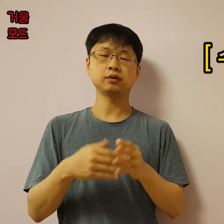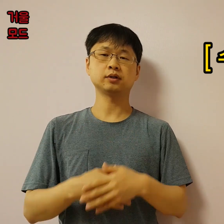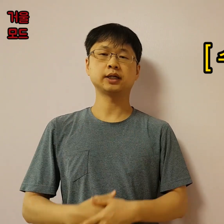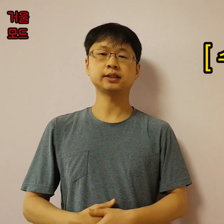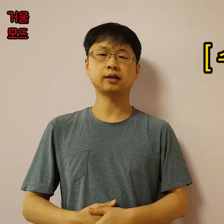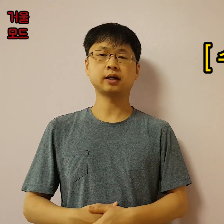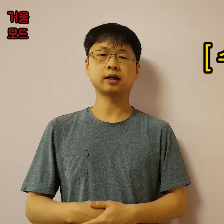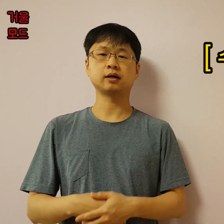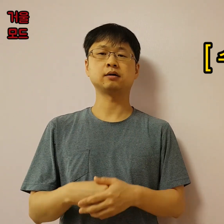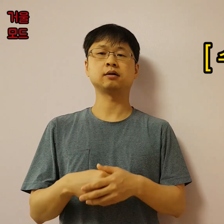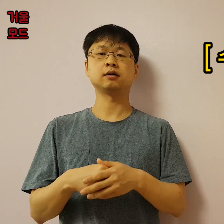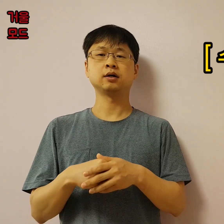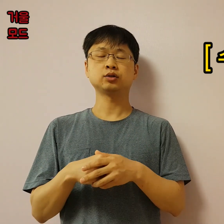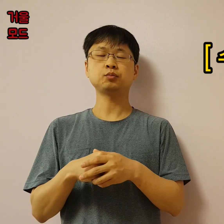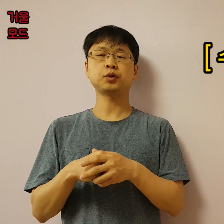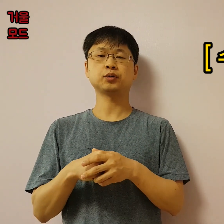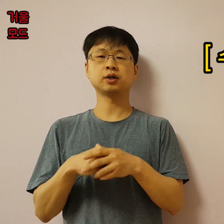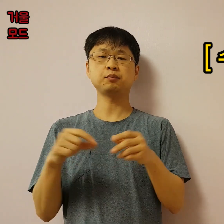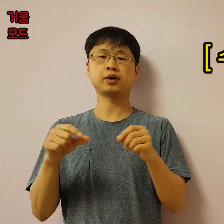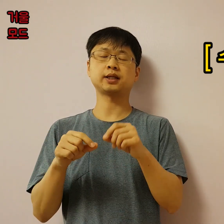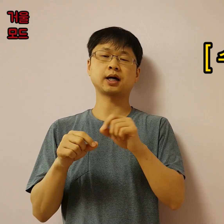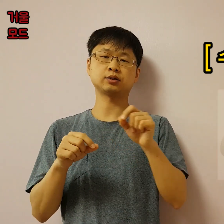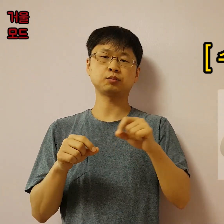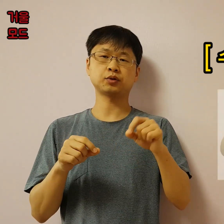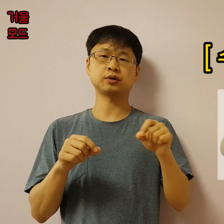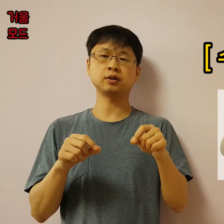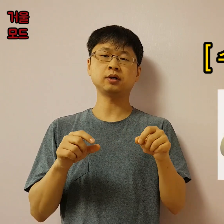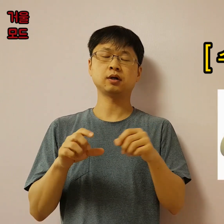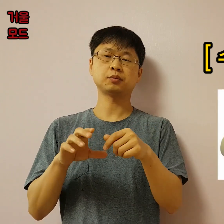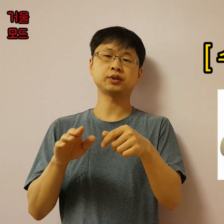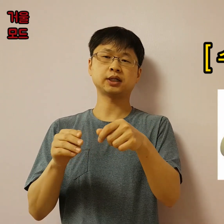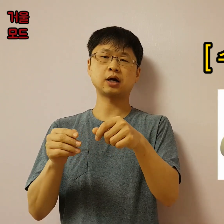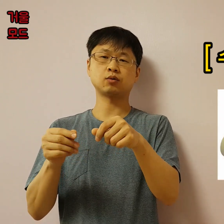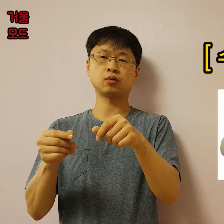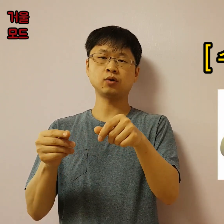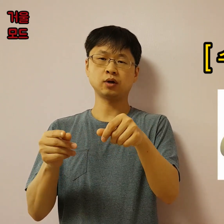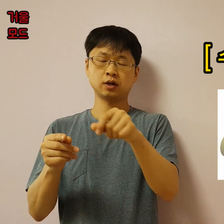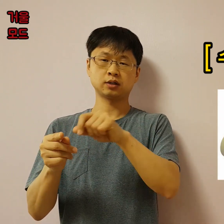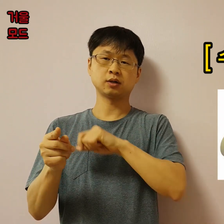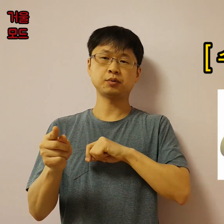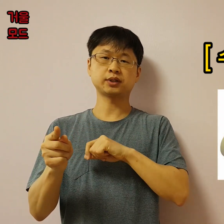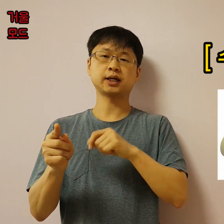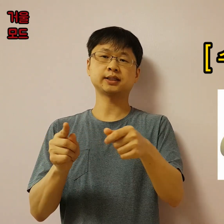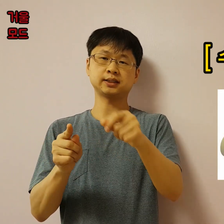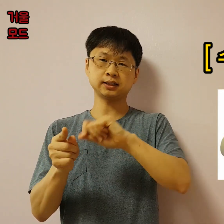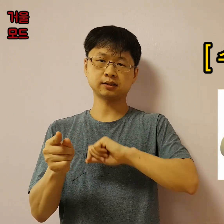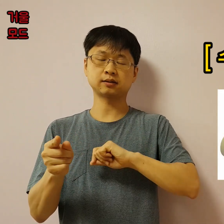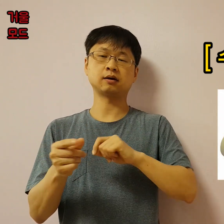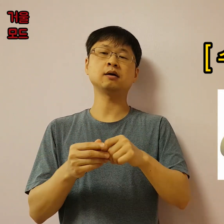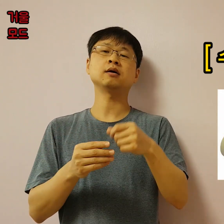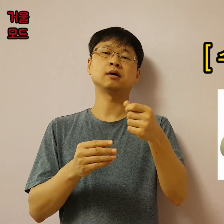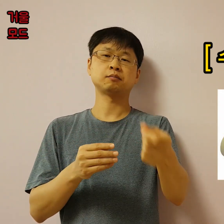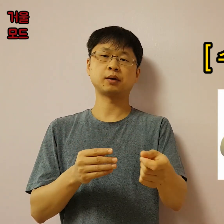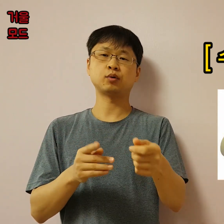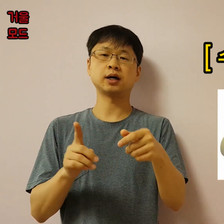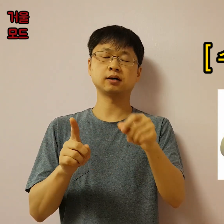표현은 예전에 수표 전표에다가 수표를 표시를 하고 전표책에서 찢어서 배부하던